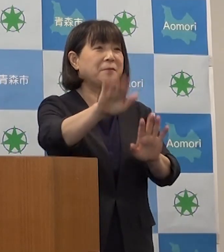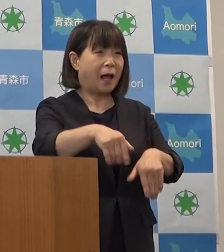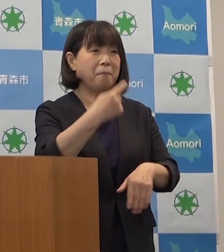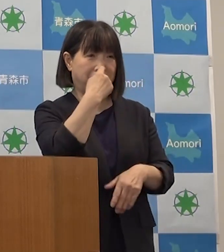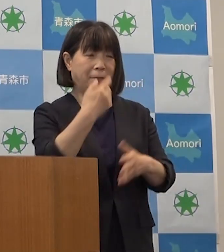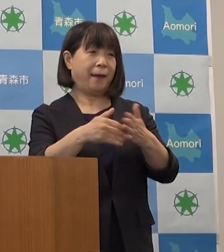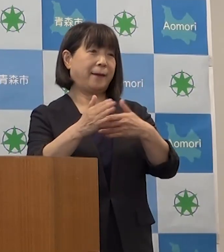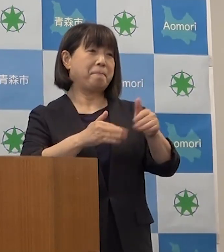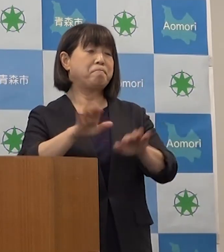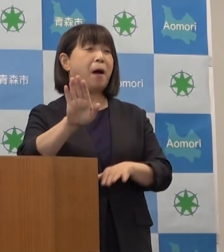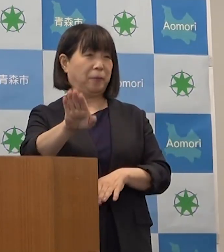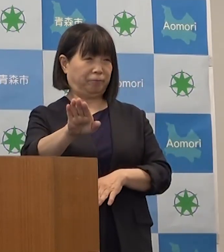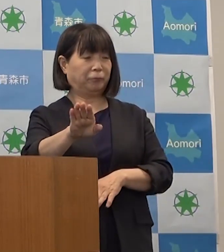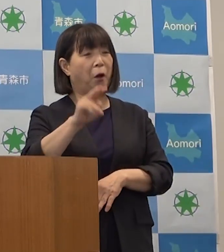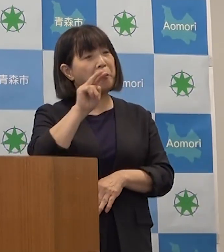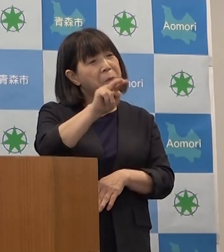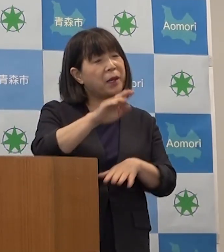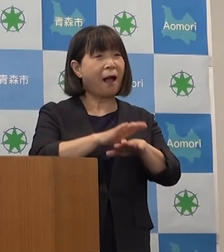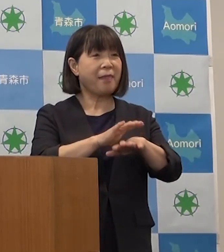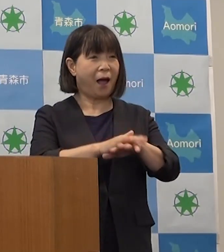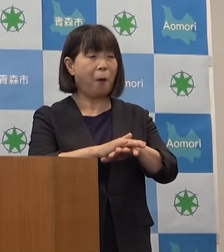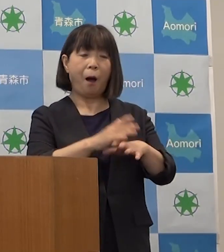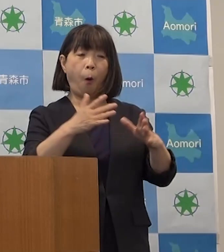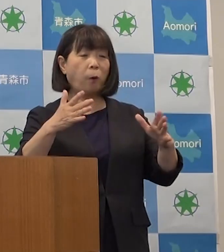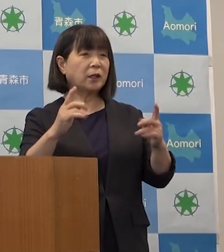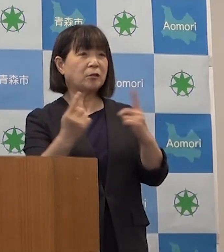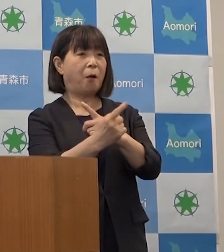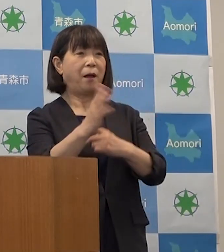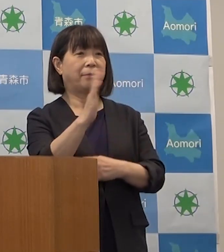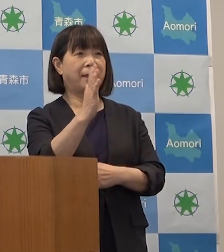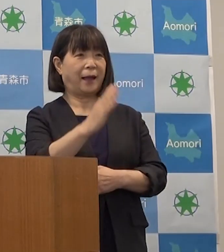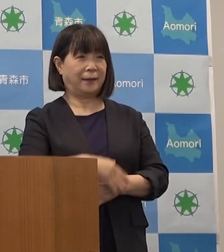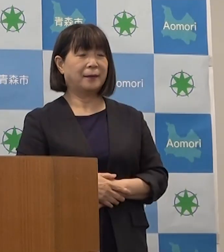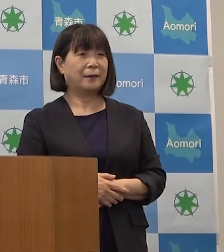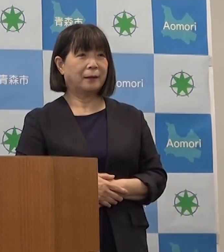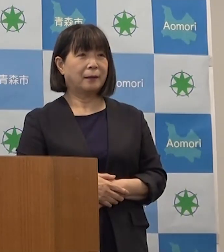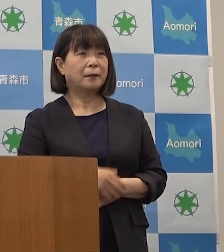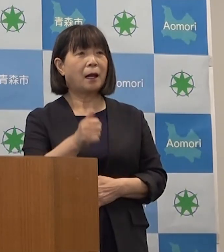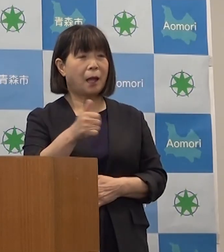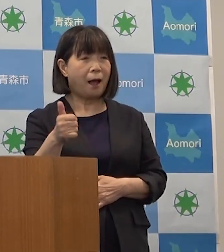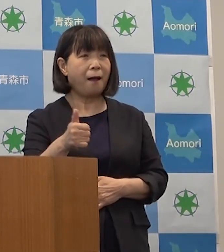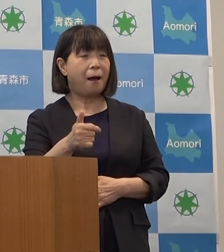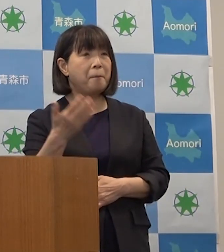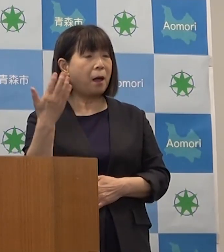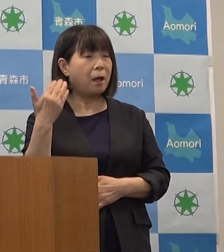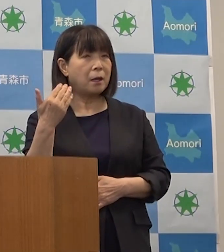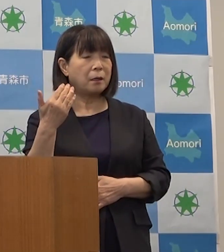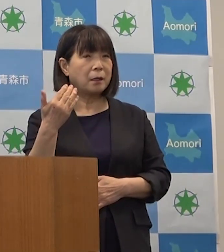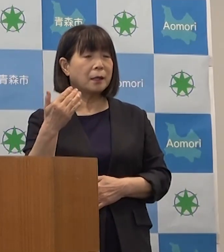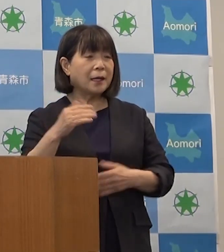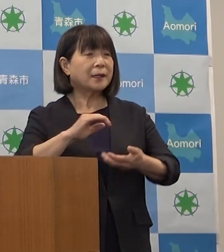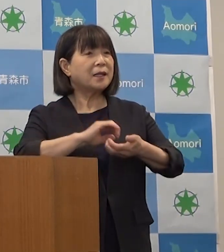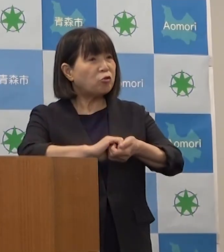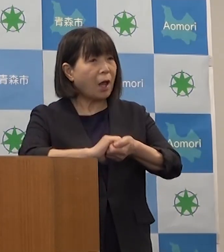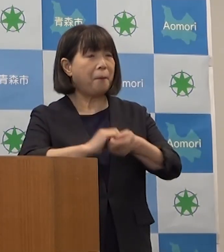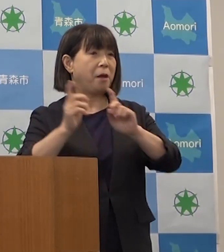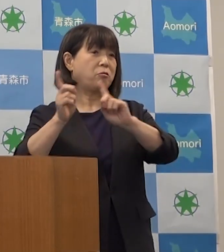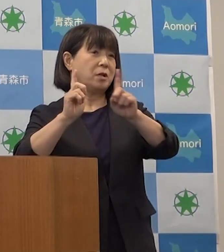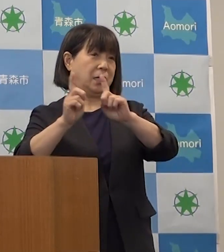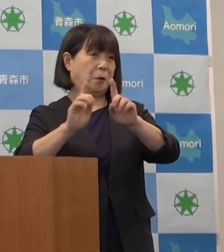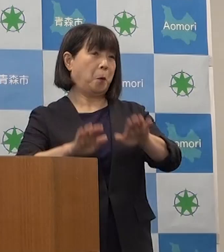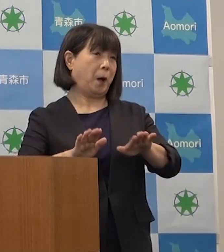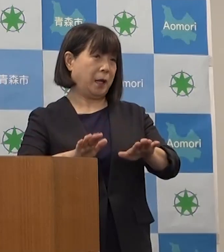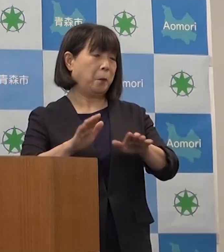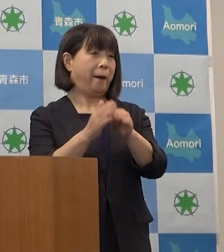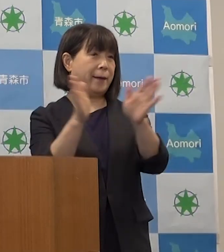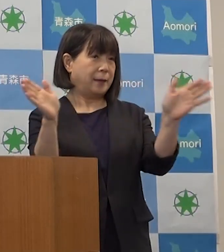ういう見方見え方っていうのは大きく変わってはいません。ただその六根祭じゃないや絆祭りという